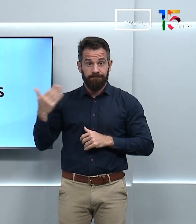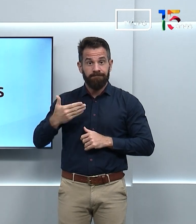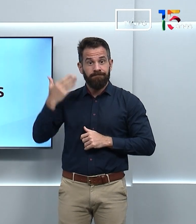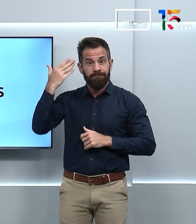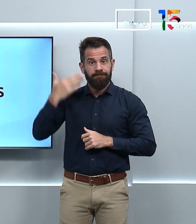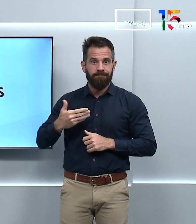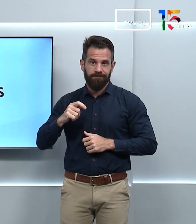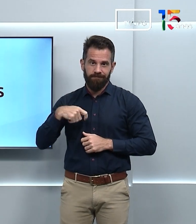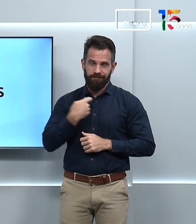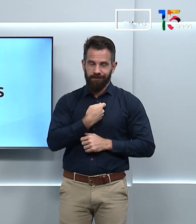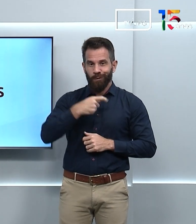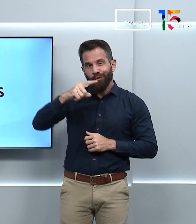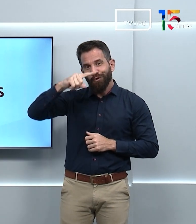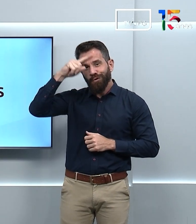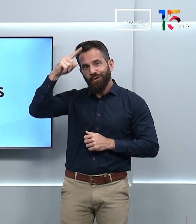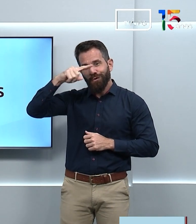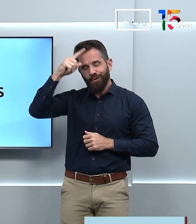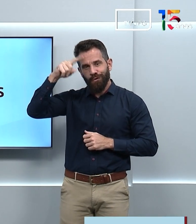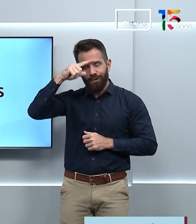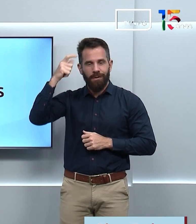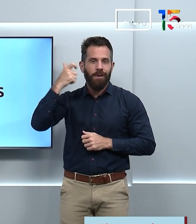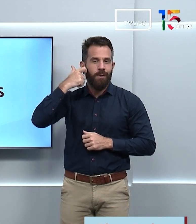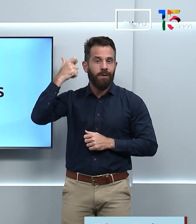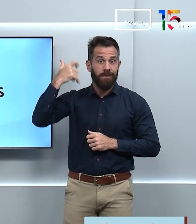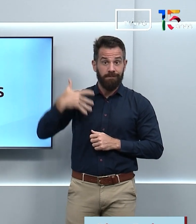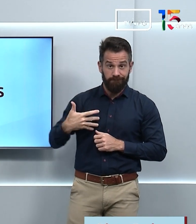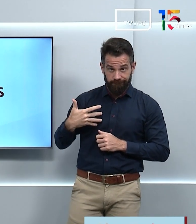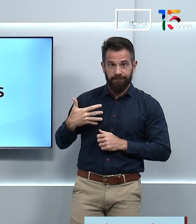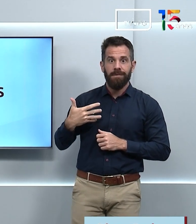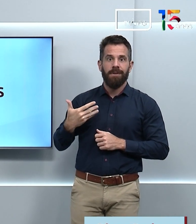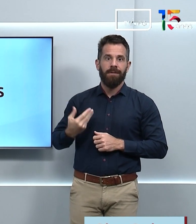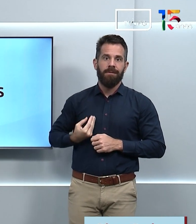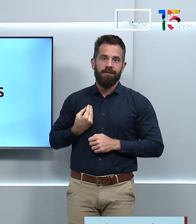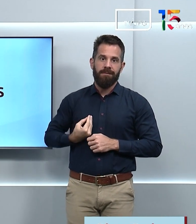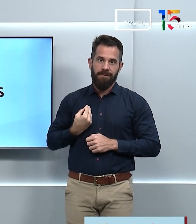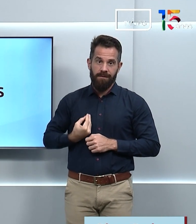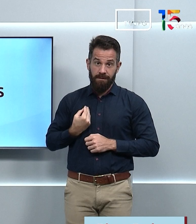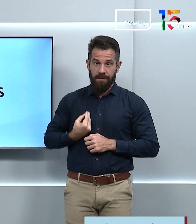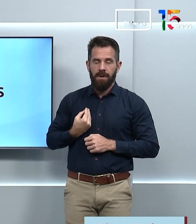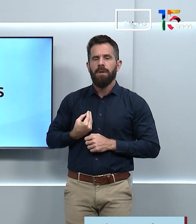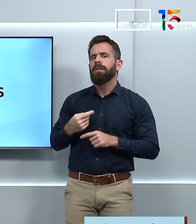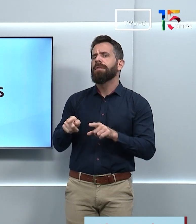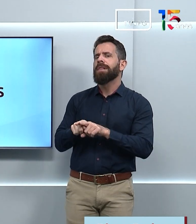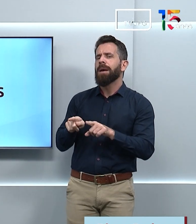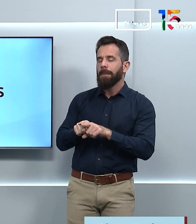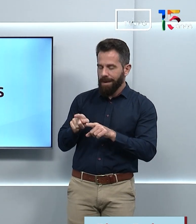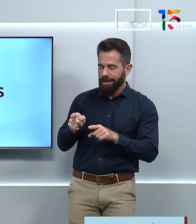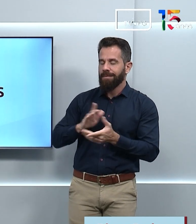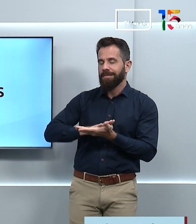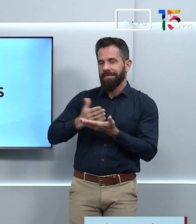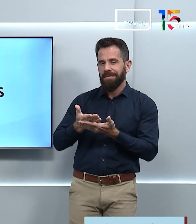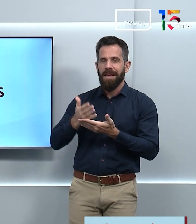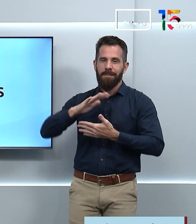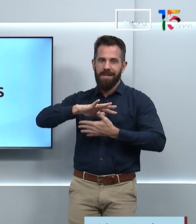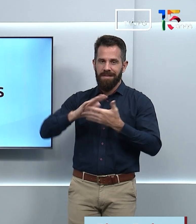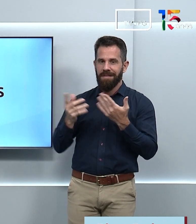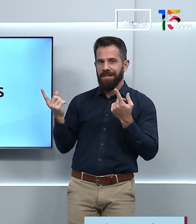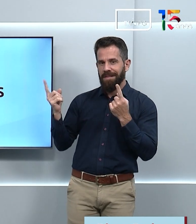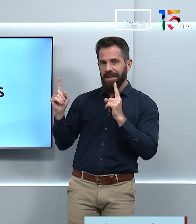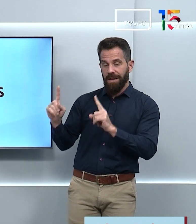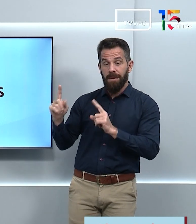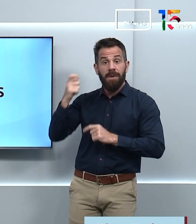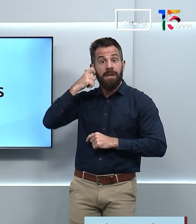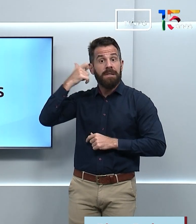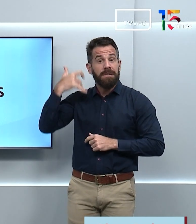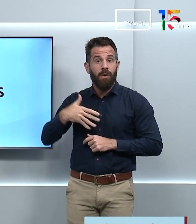está o professor Diego Barbosa. Ele faz a interpretação para Libras aqui no estúdio e se descreve como um homem de pele clara, com